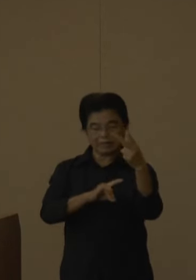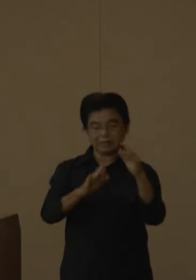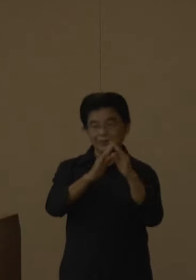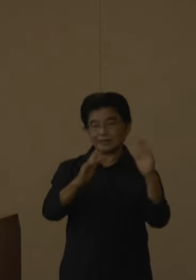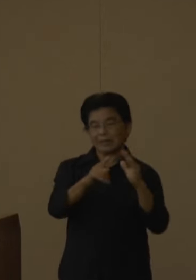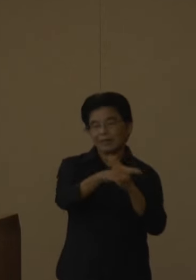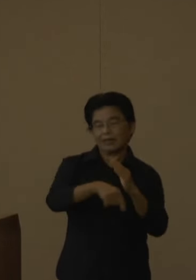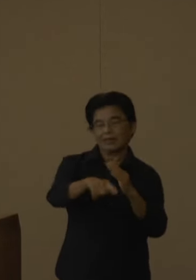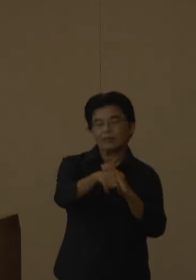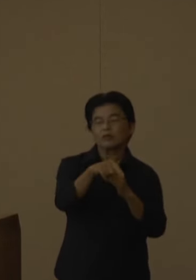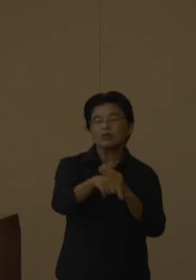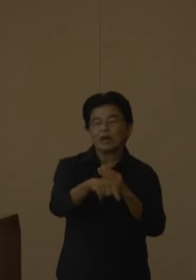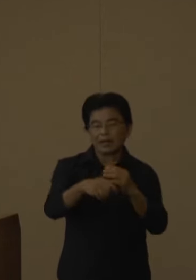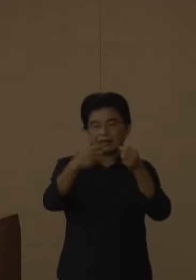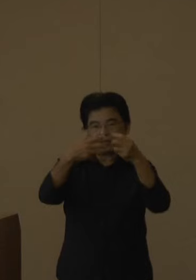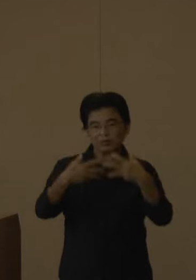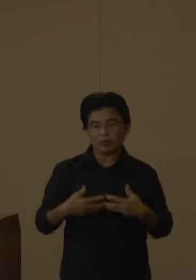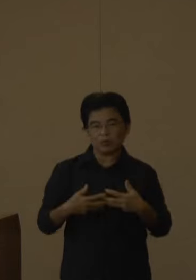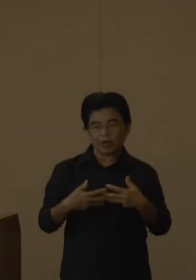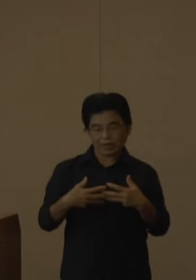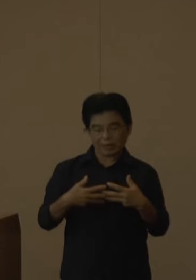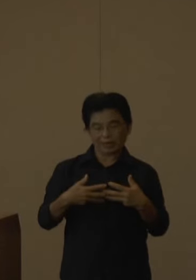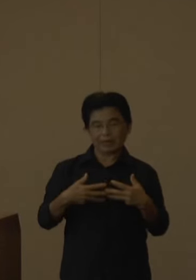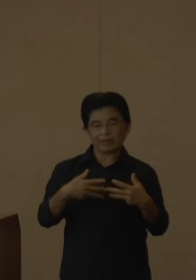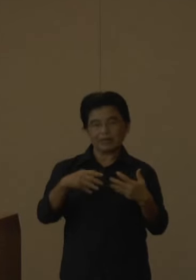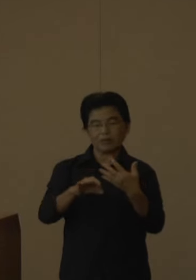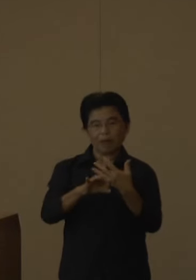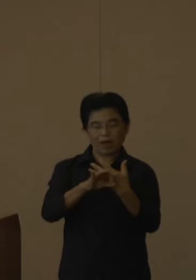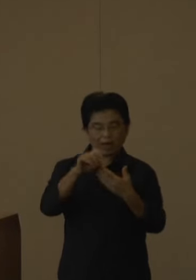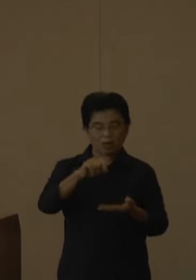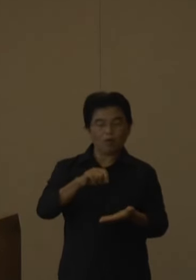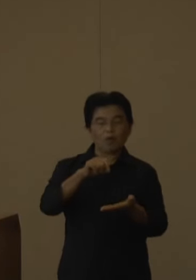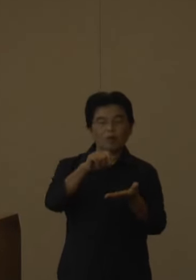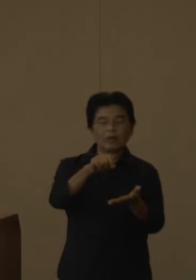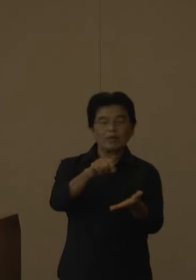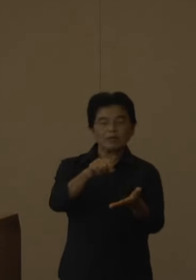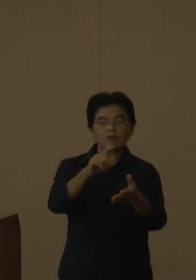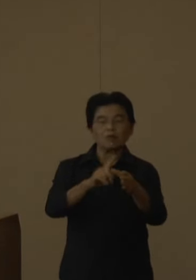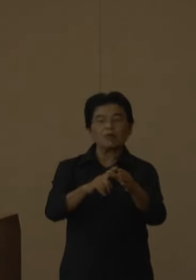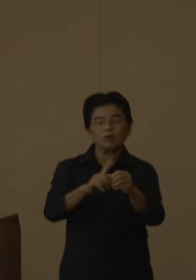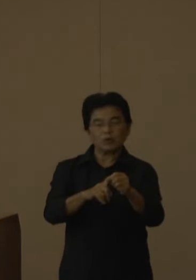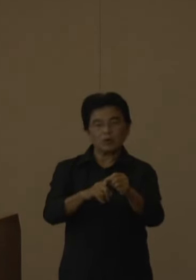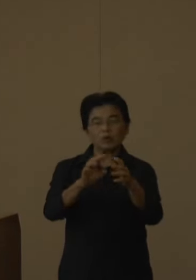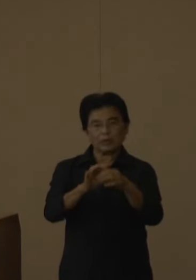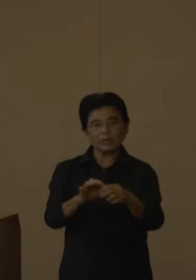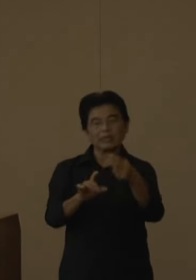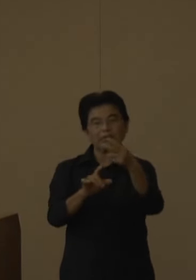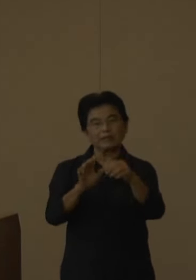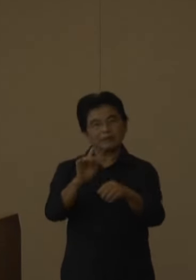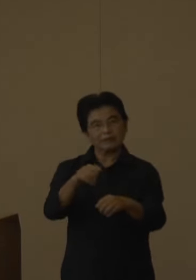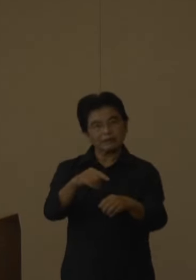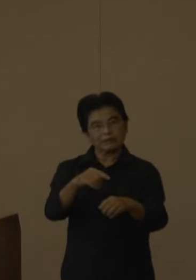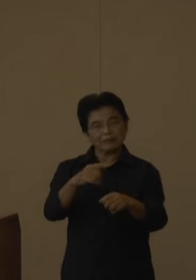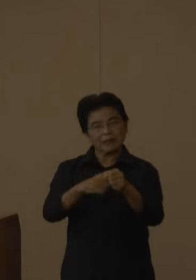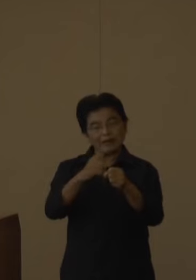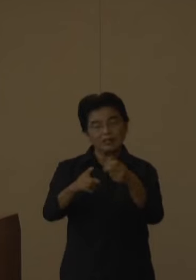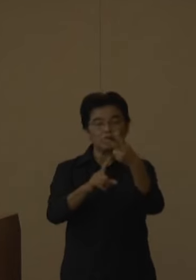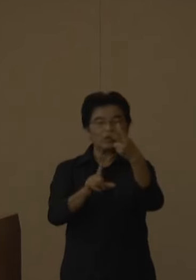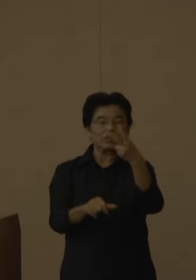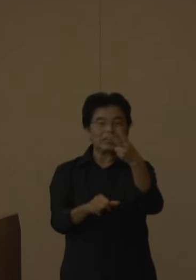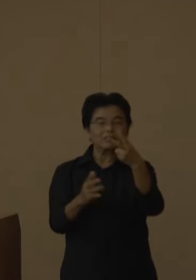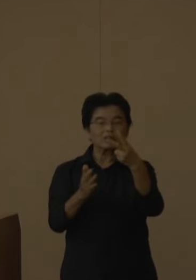の条例の提出を目標にですね、とりあえず期限を2月定例会で出そうということを決め